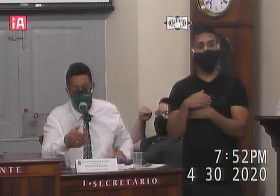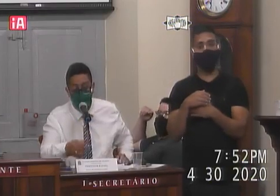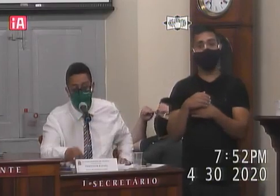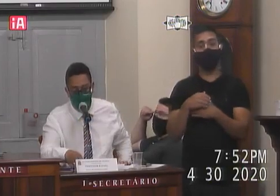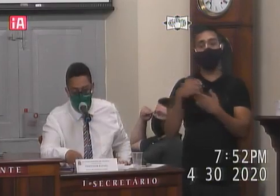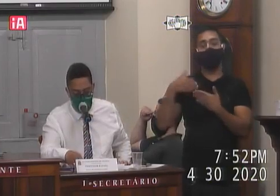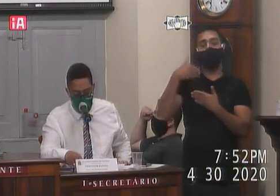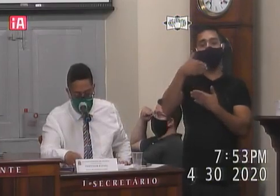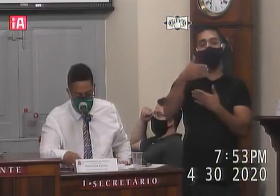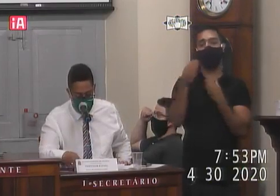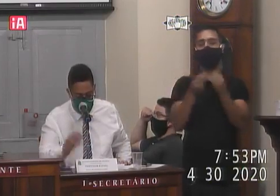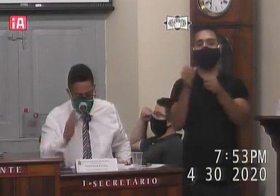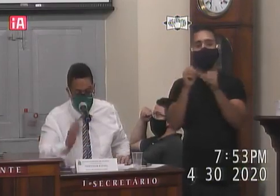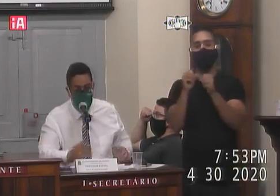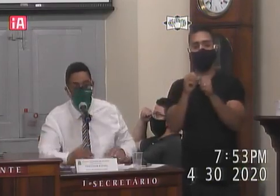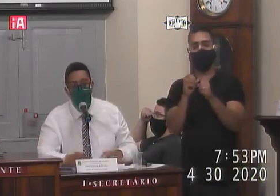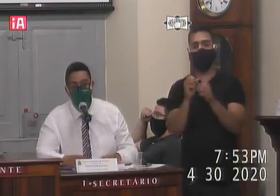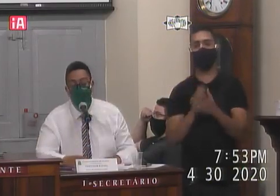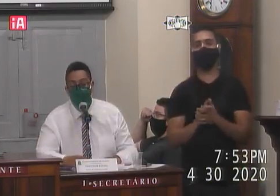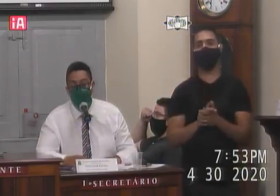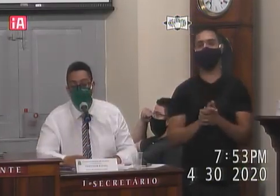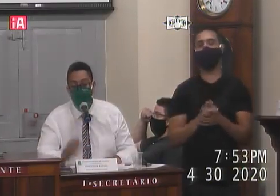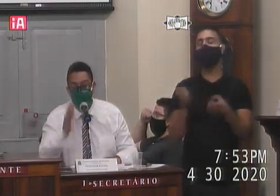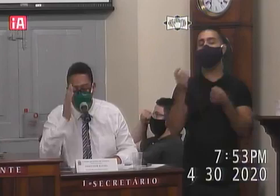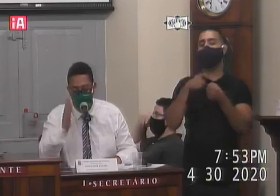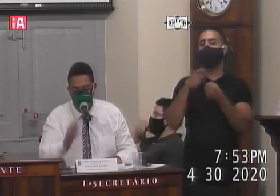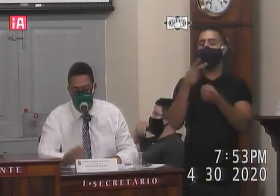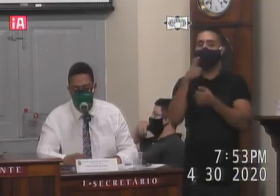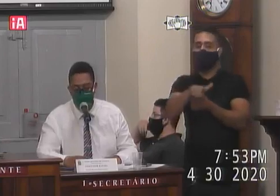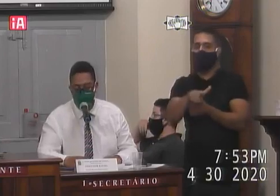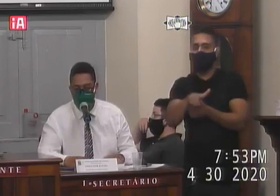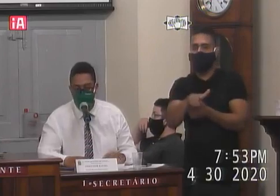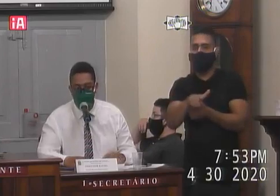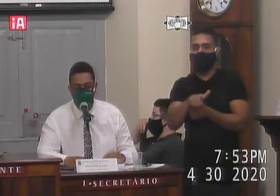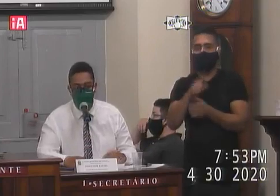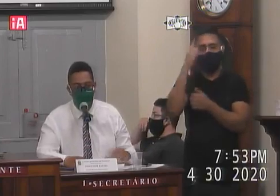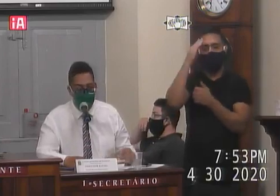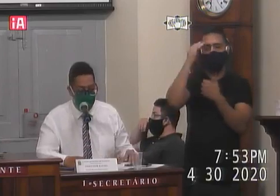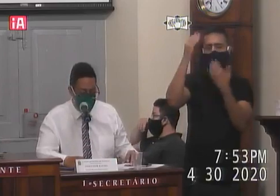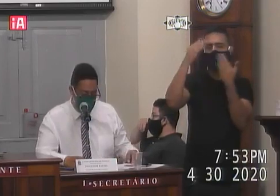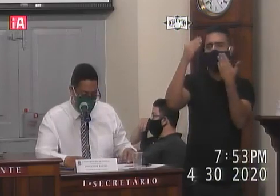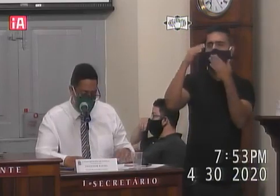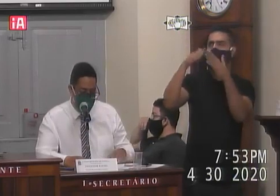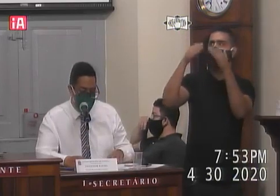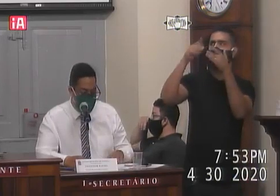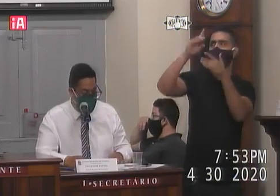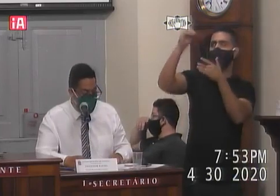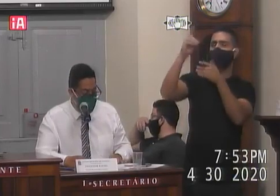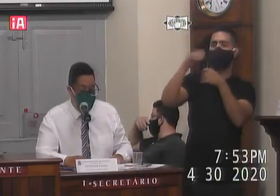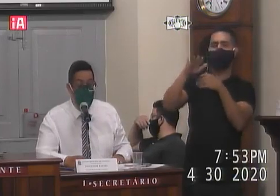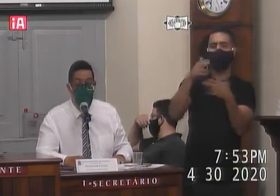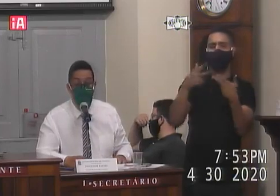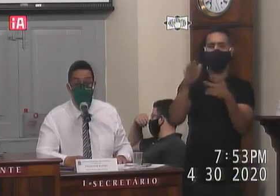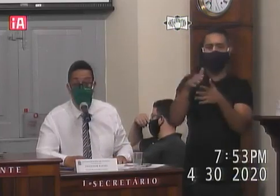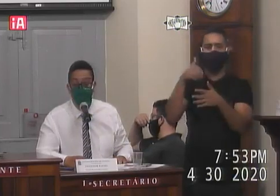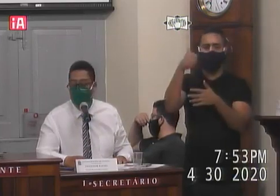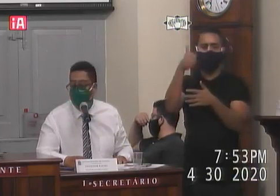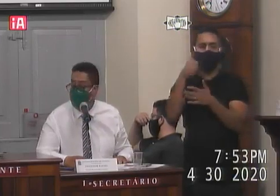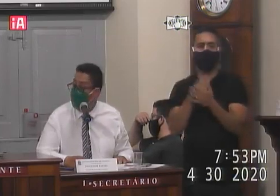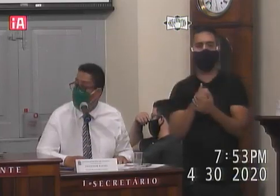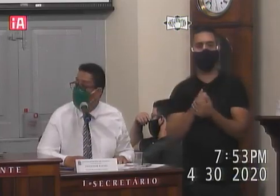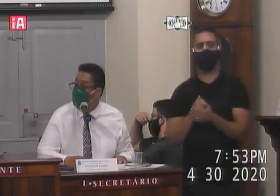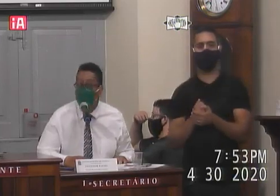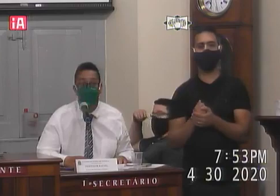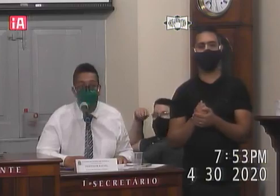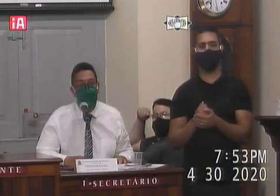os próximos desdobramentos. Volto a dizer, elevar a mente a Deus que as coisas possam melhorar da melhor forma